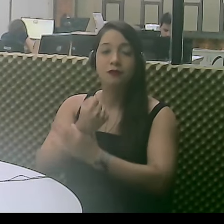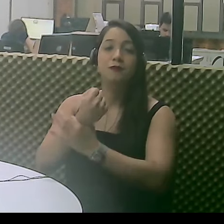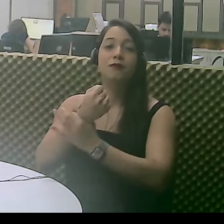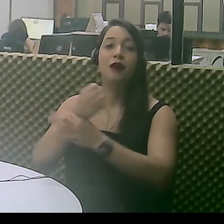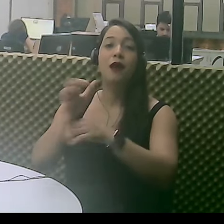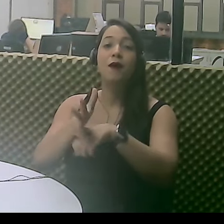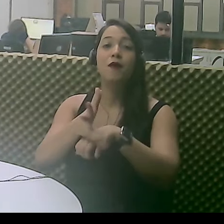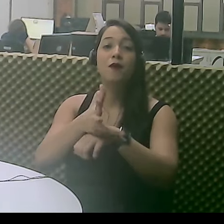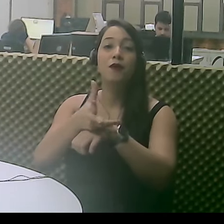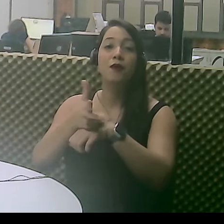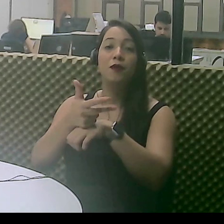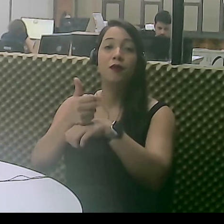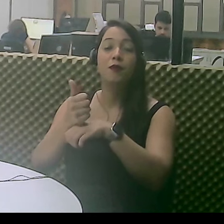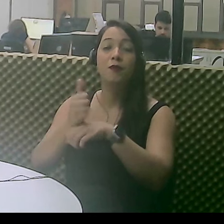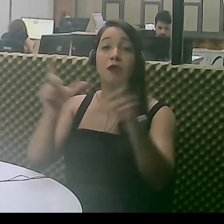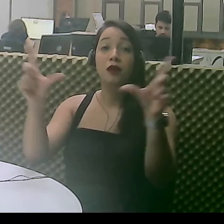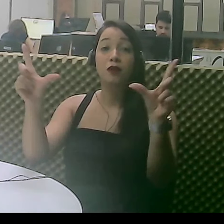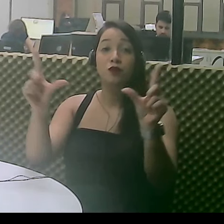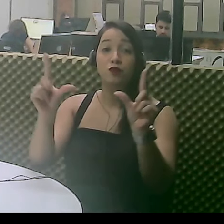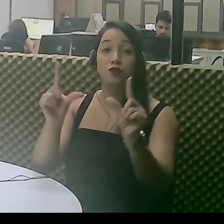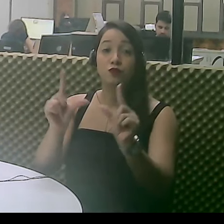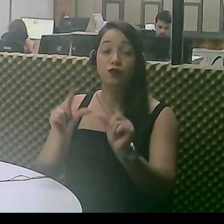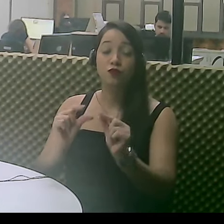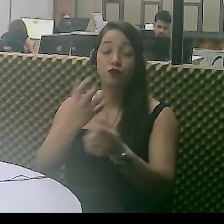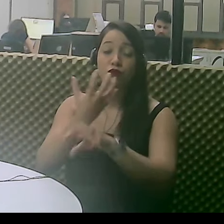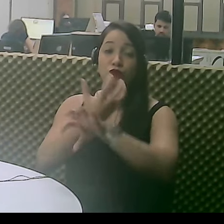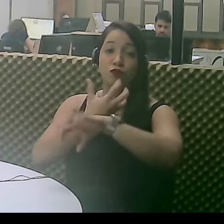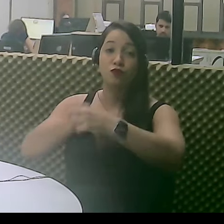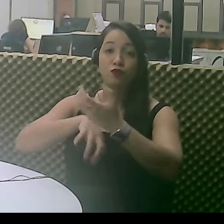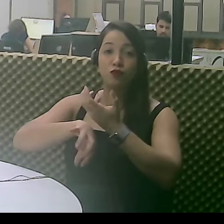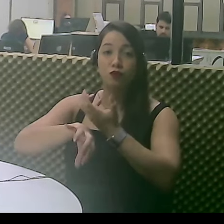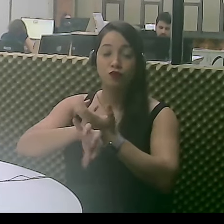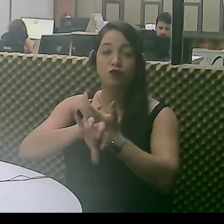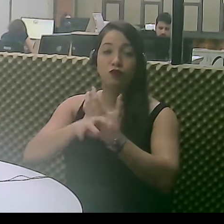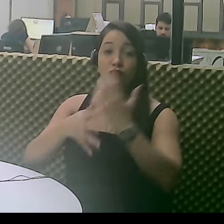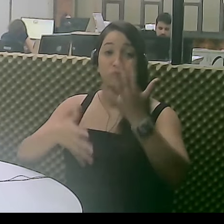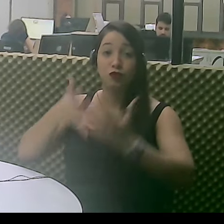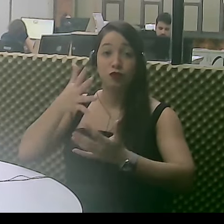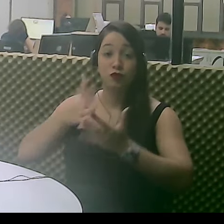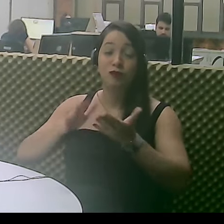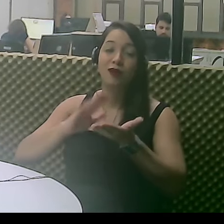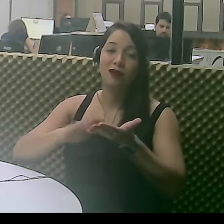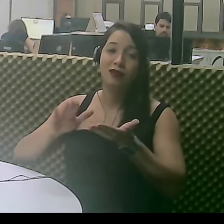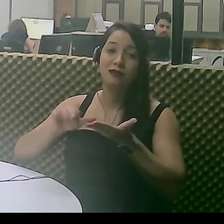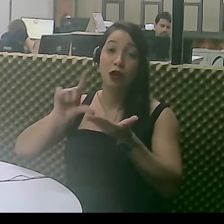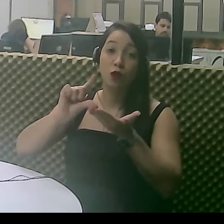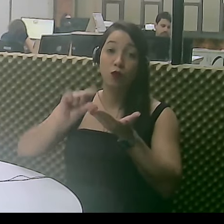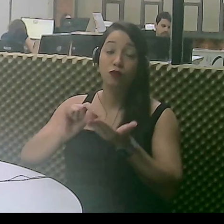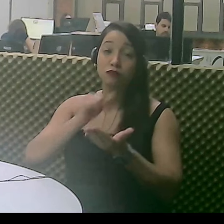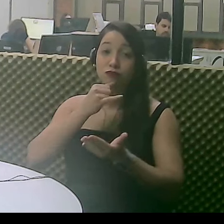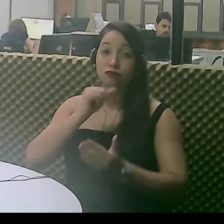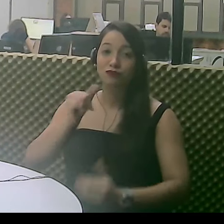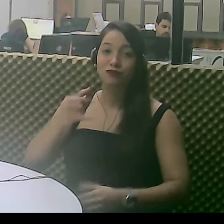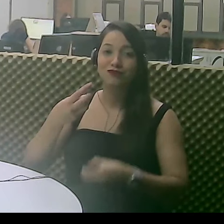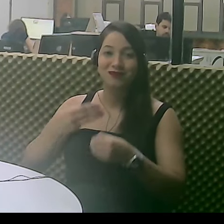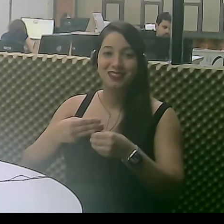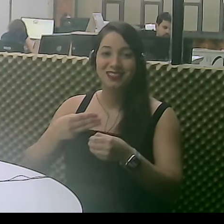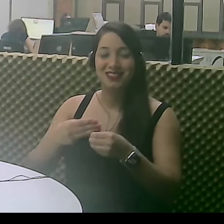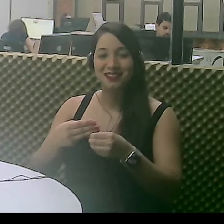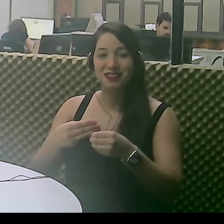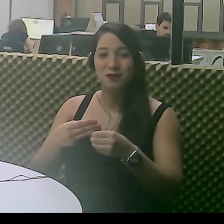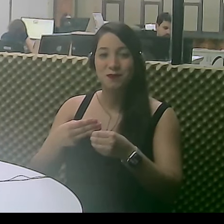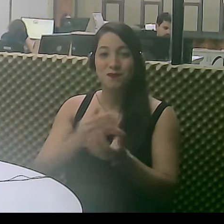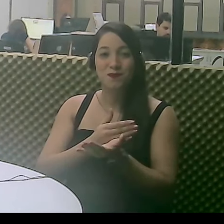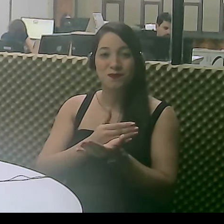melhoria incide na redução do desgaste ambiental e diminuição dos custos com energia elétrica para o município